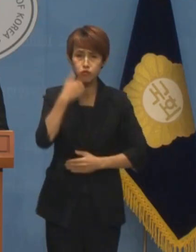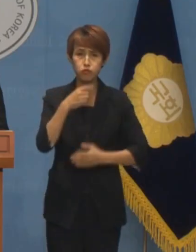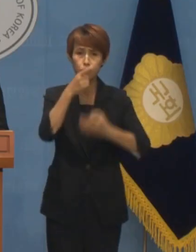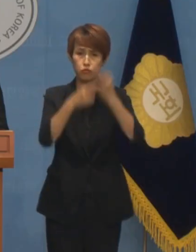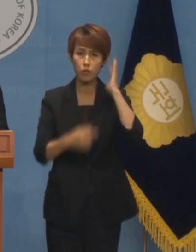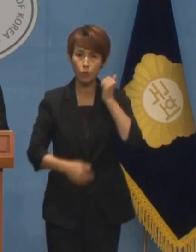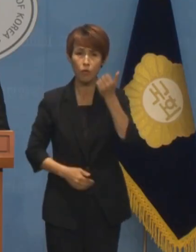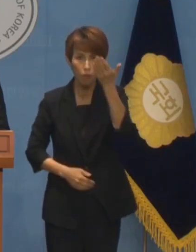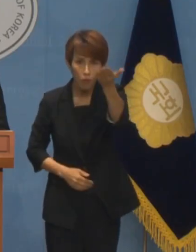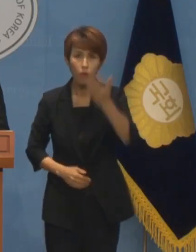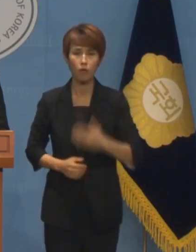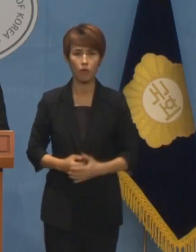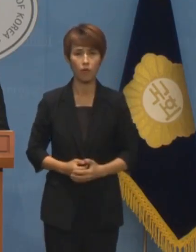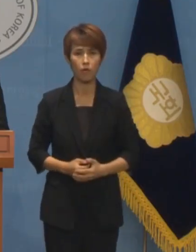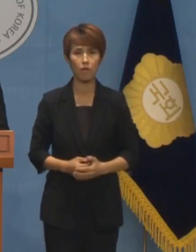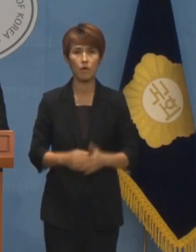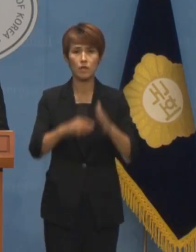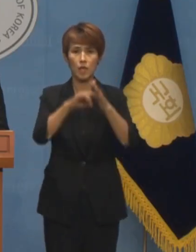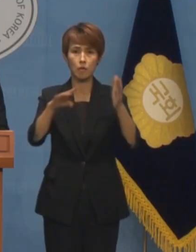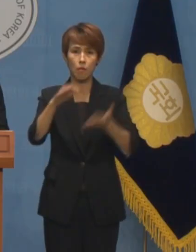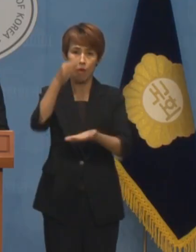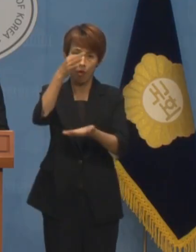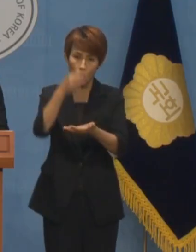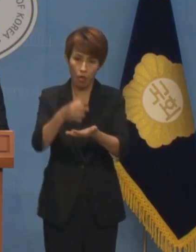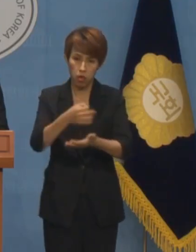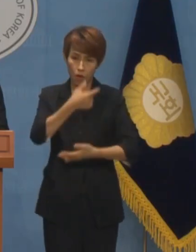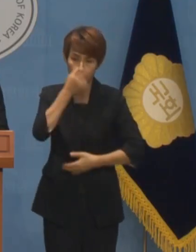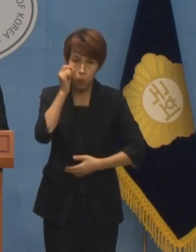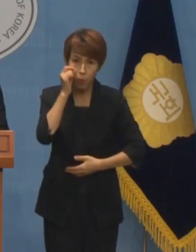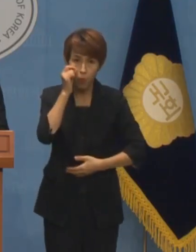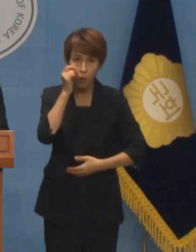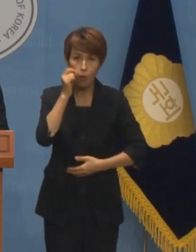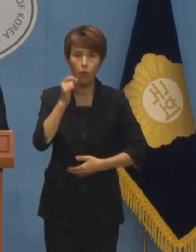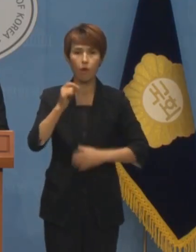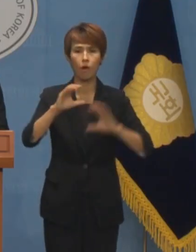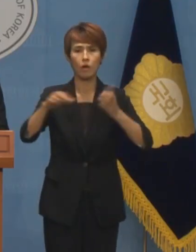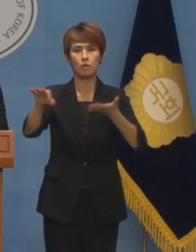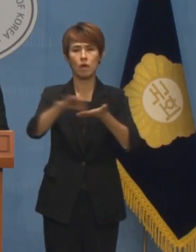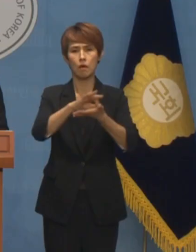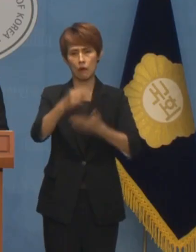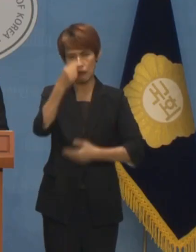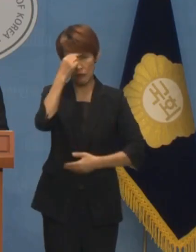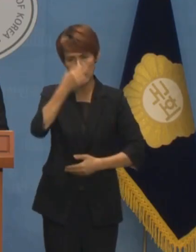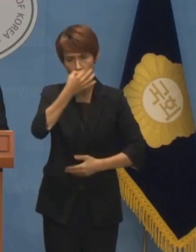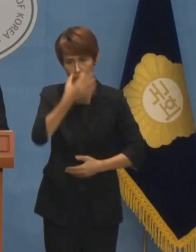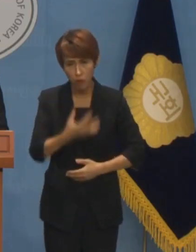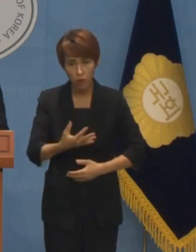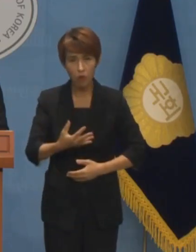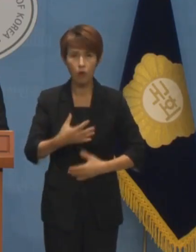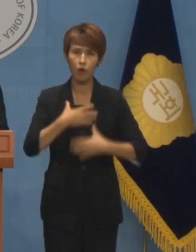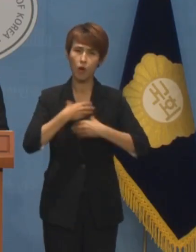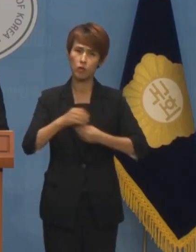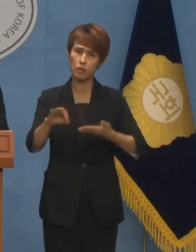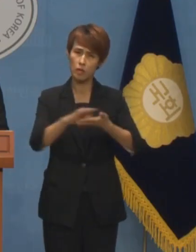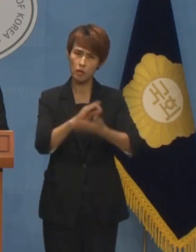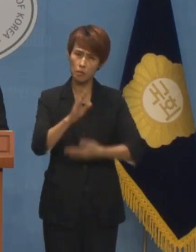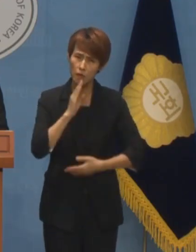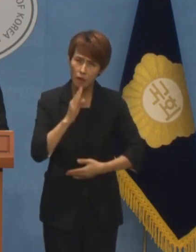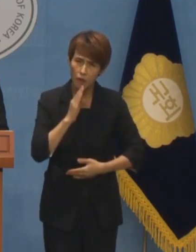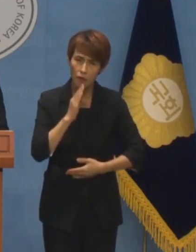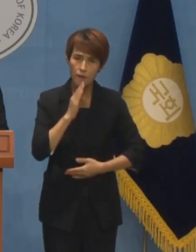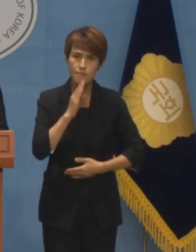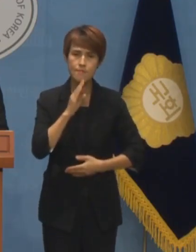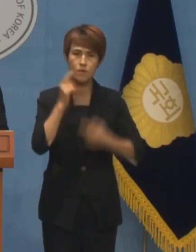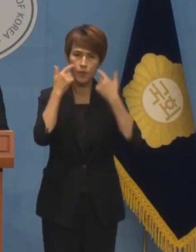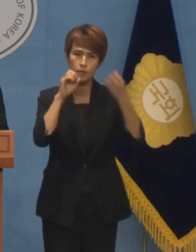대통령입니다. 세수 펑크가 해마다 반복되며 국가 재정에 어려움을 겪는 것이 건전재정인지 똑바로